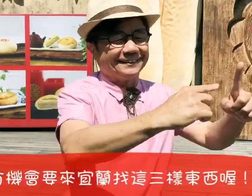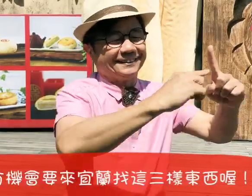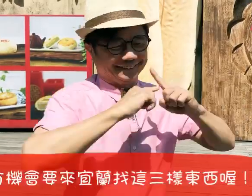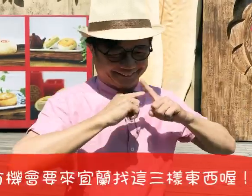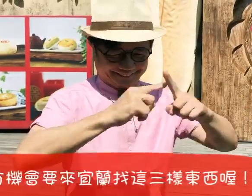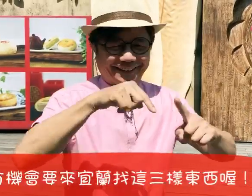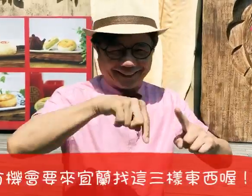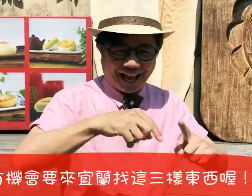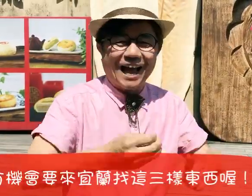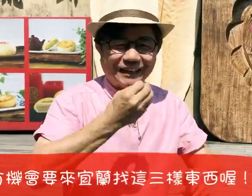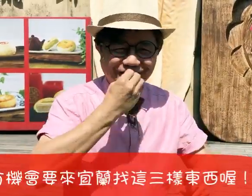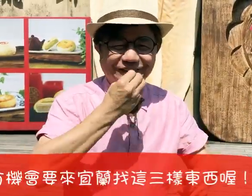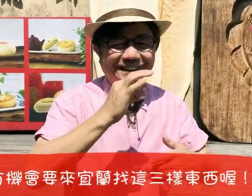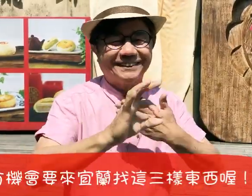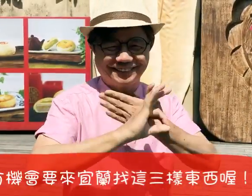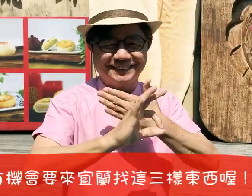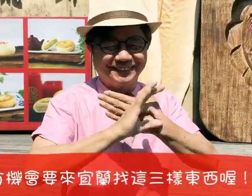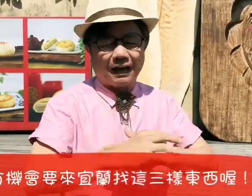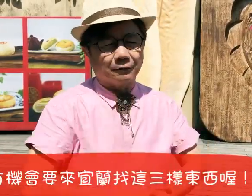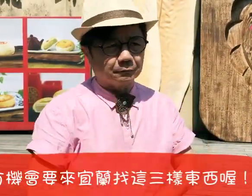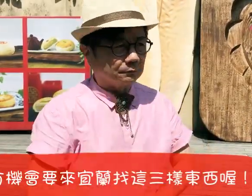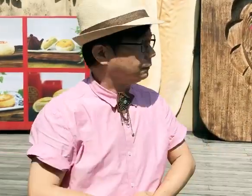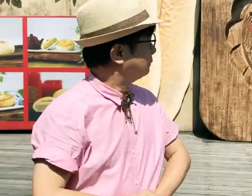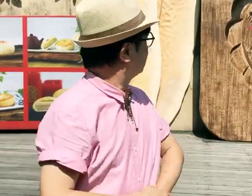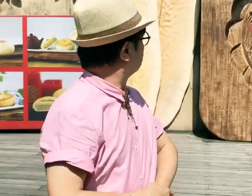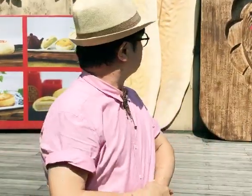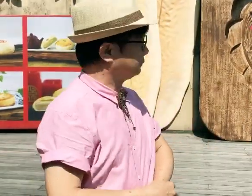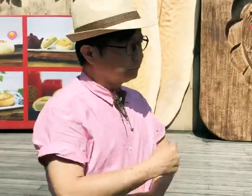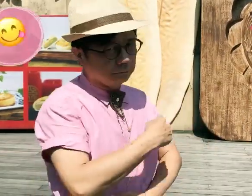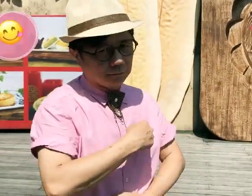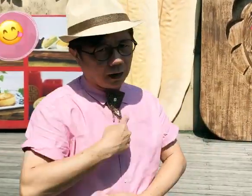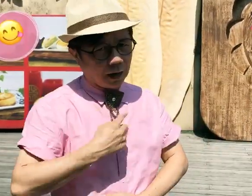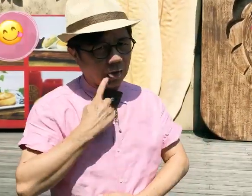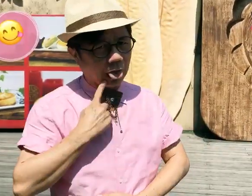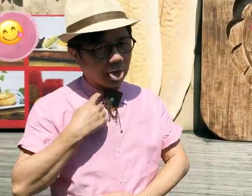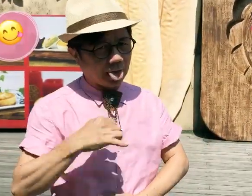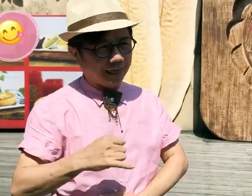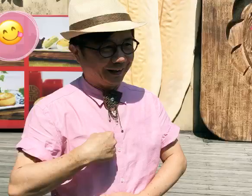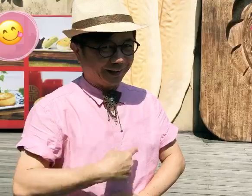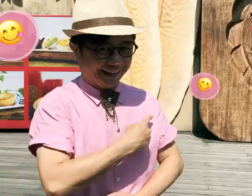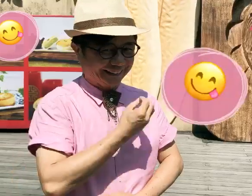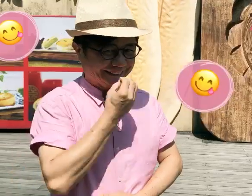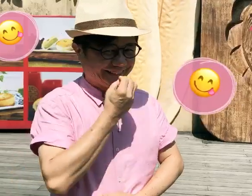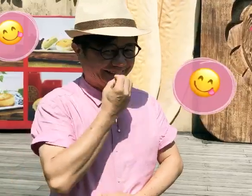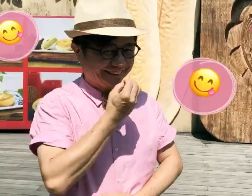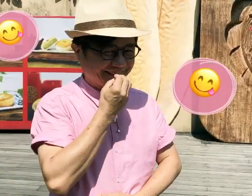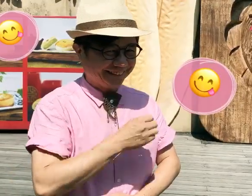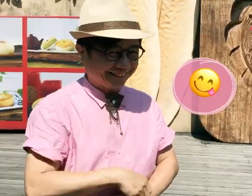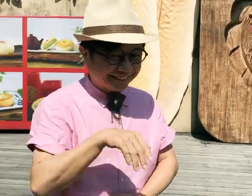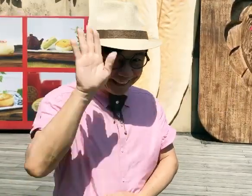你将来有机会可以到宜兰来吃吃看哦，好想吃了。